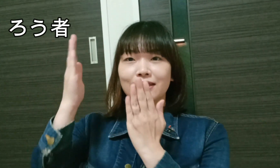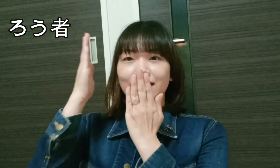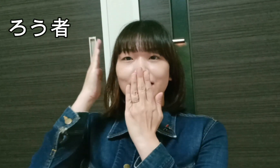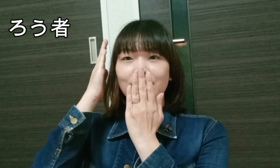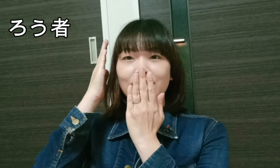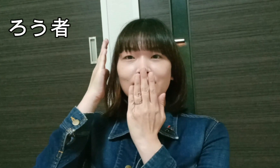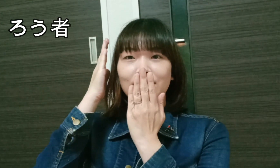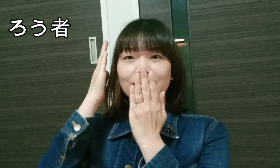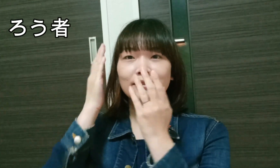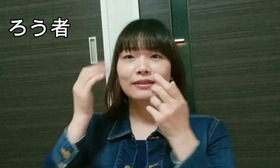ろう